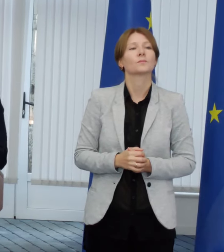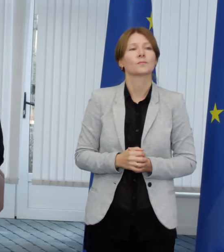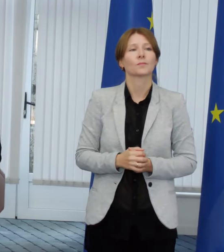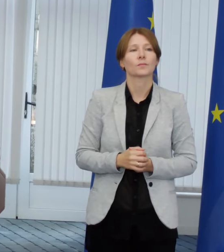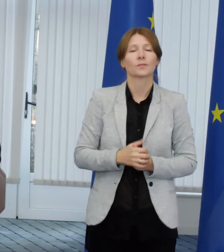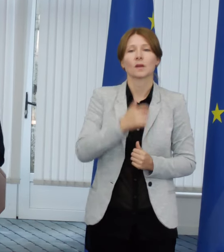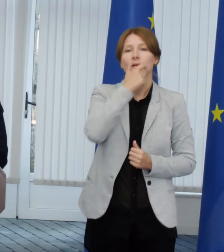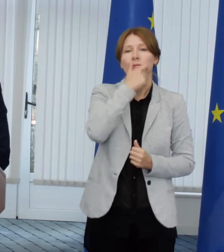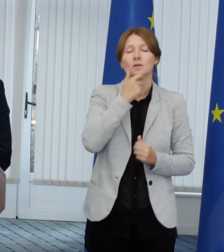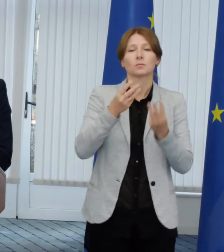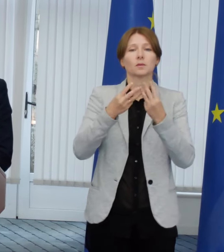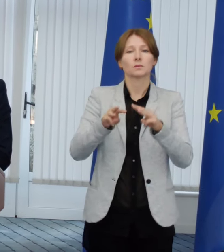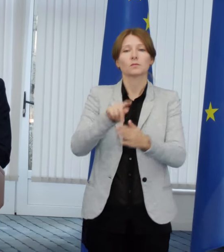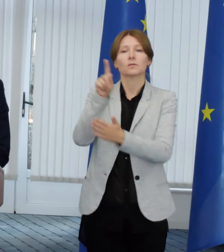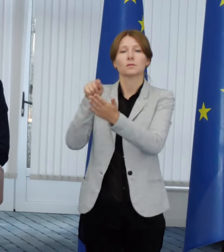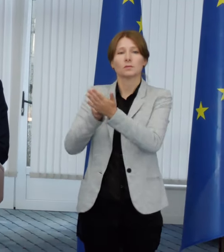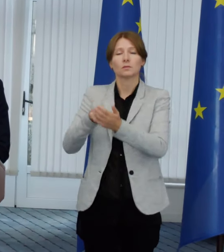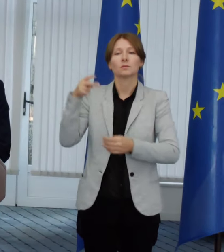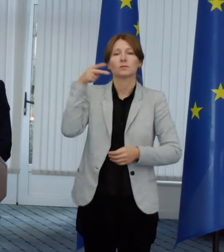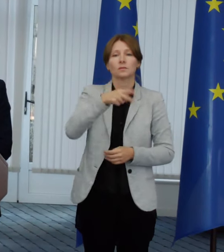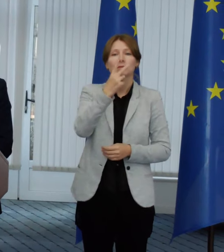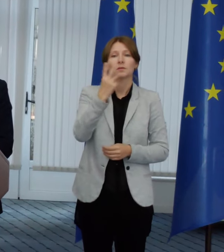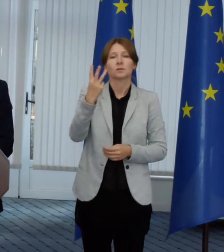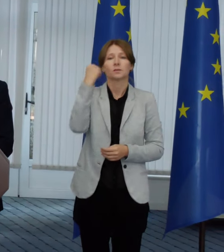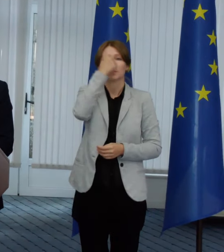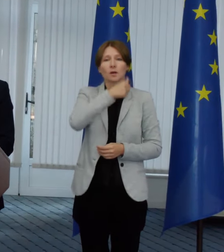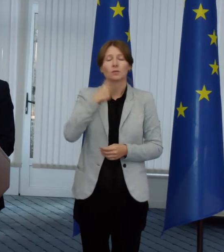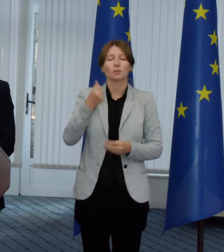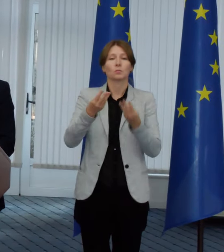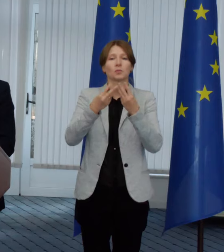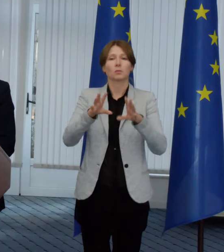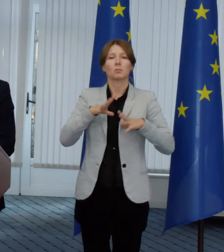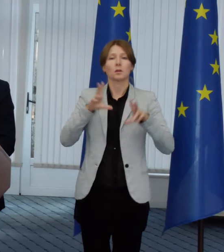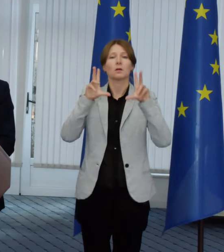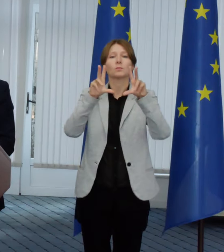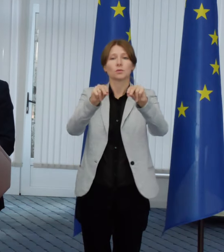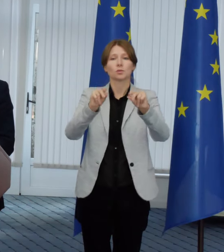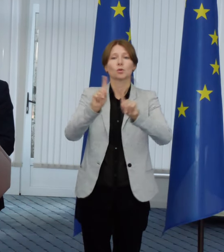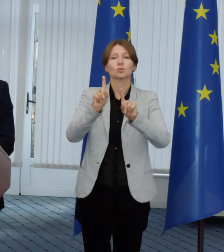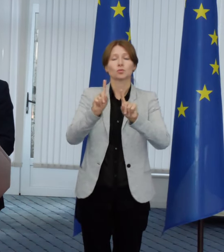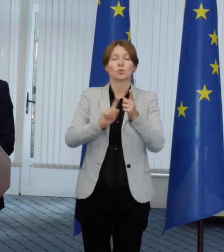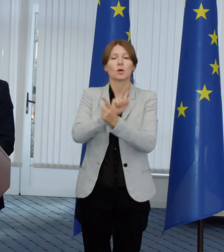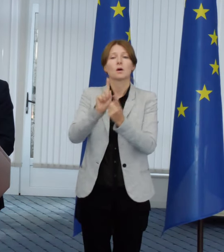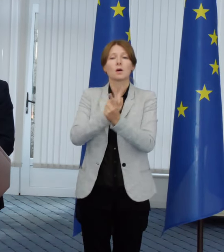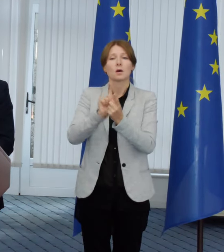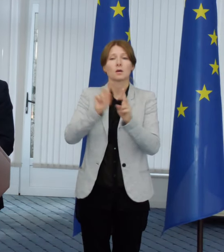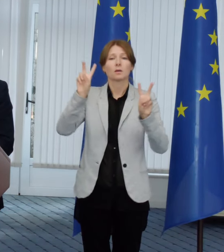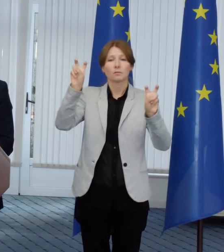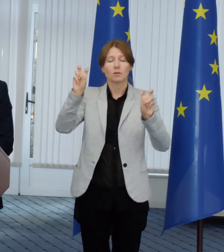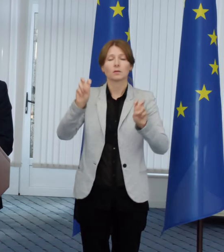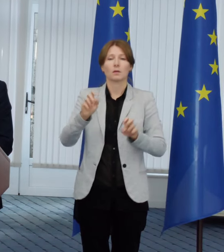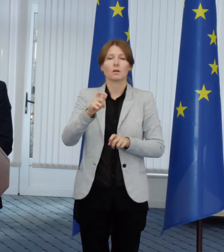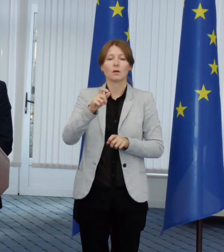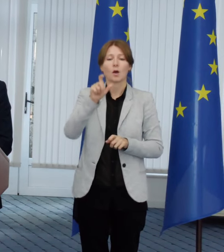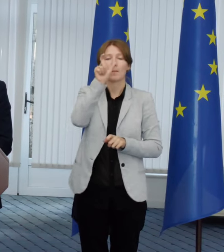Здравствуйте, господин министр. Вопрос. В 2023 году министерство пообещало, что реформа решит проблему с персональными ассистентами